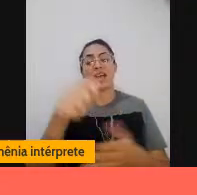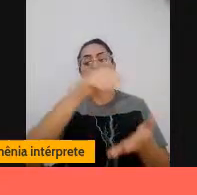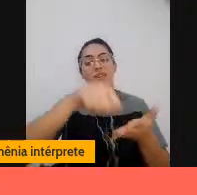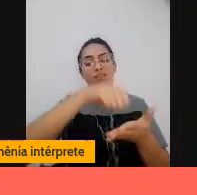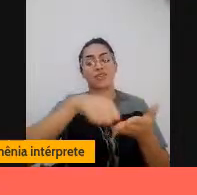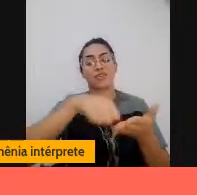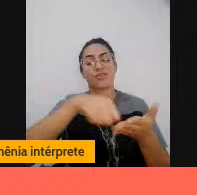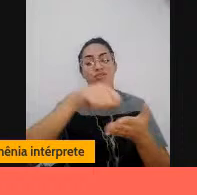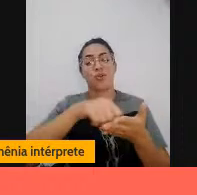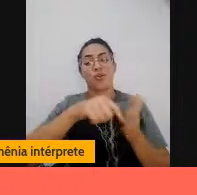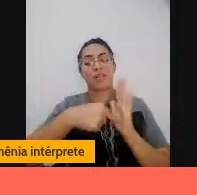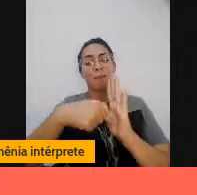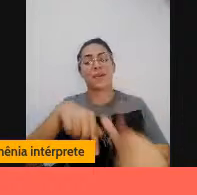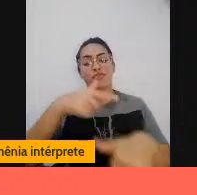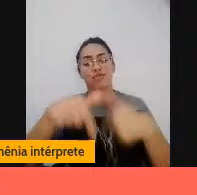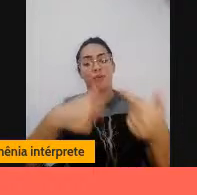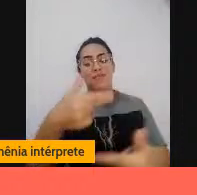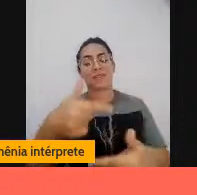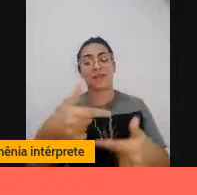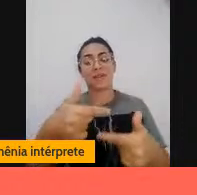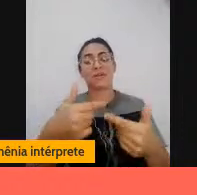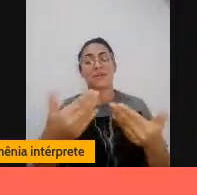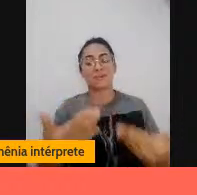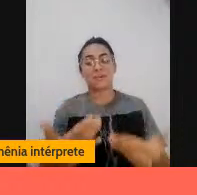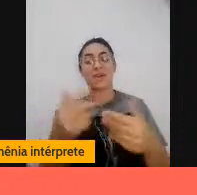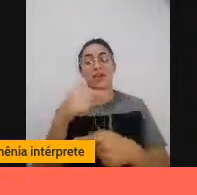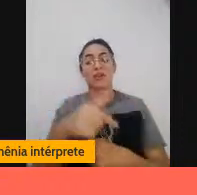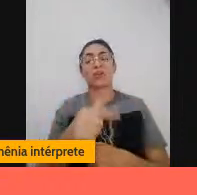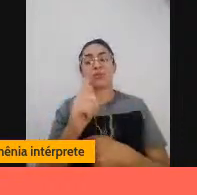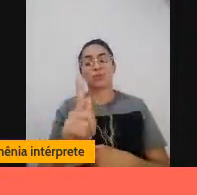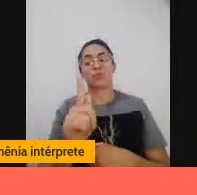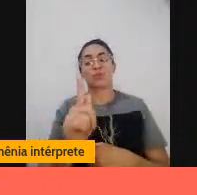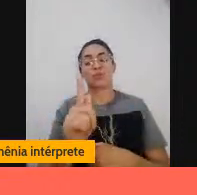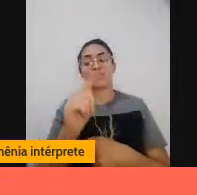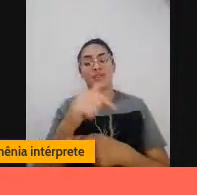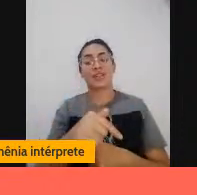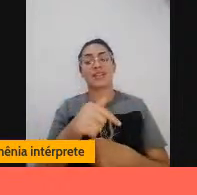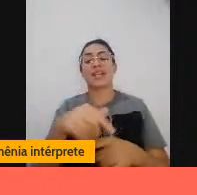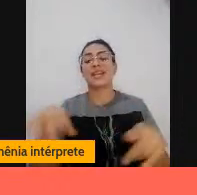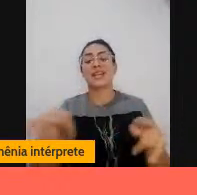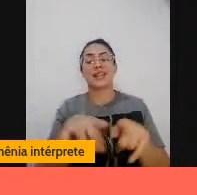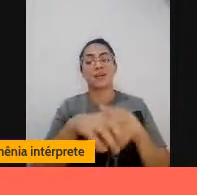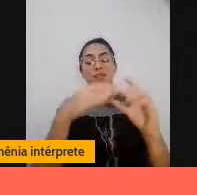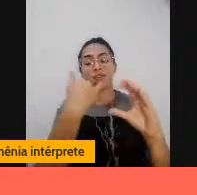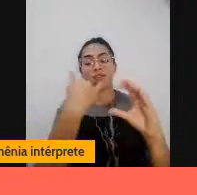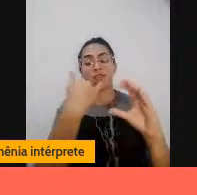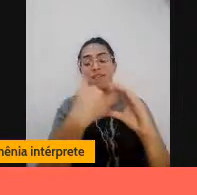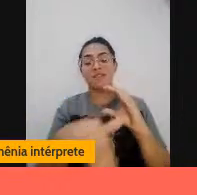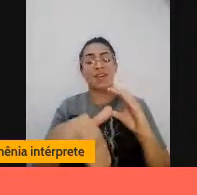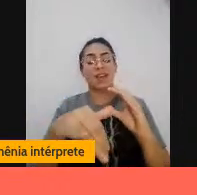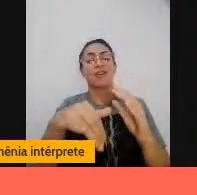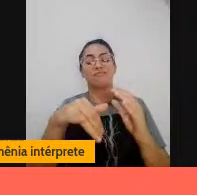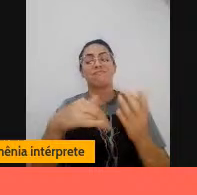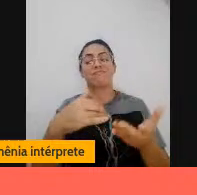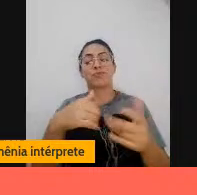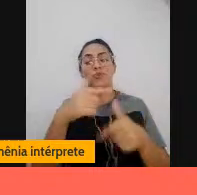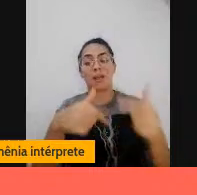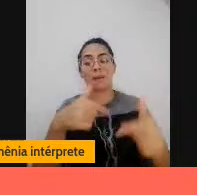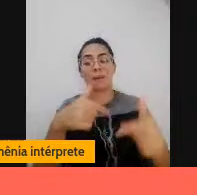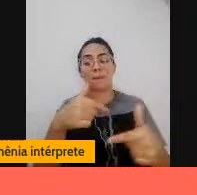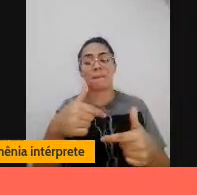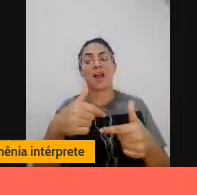os trabalhos que foram apresentados nos GTs ou que foram enviados e analisados nos GTs. Então, nós abarcamos,